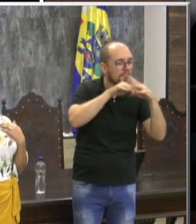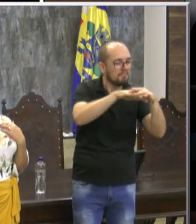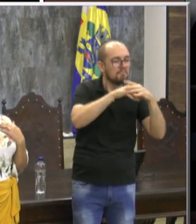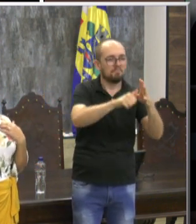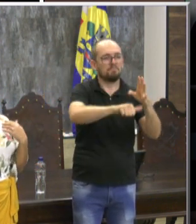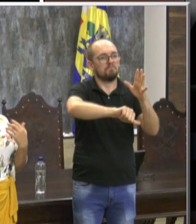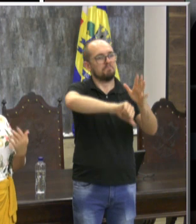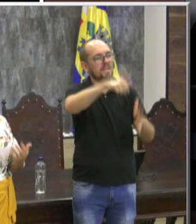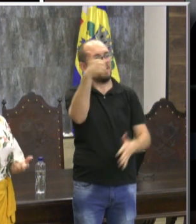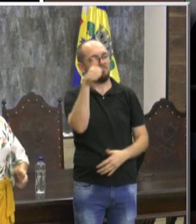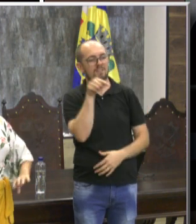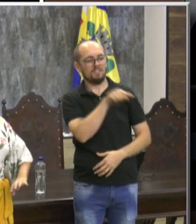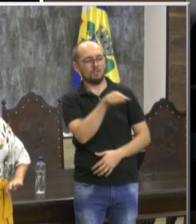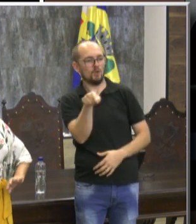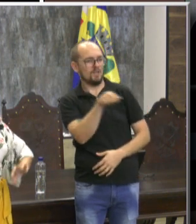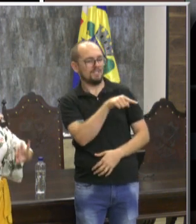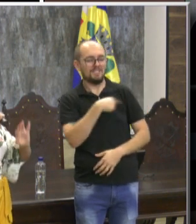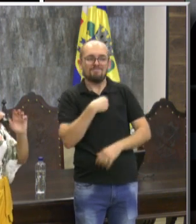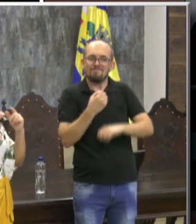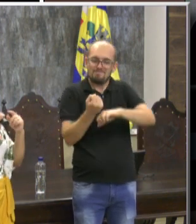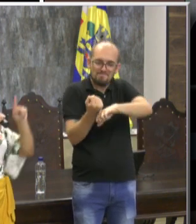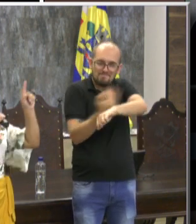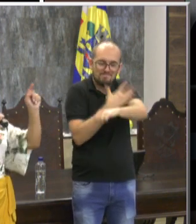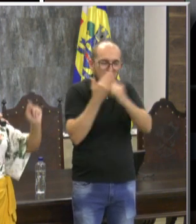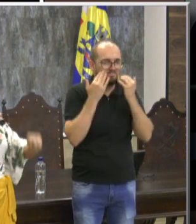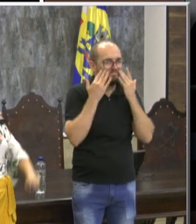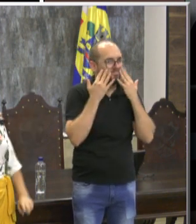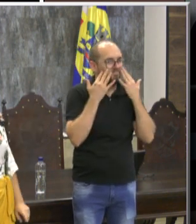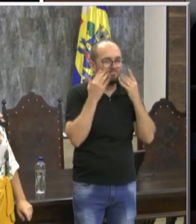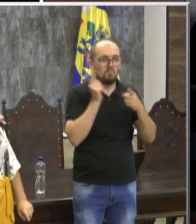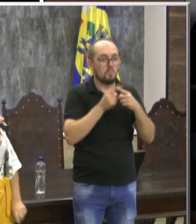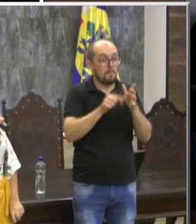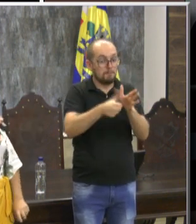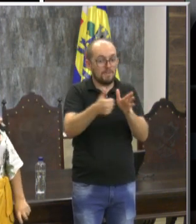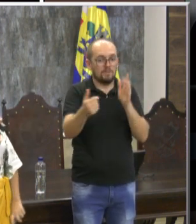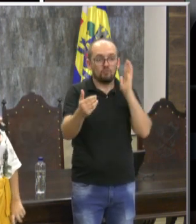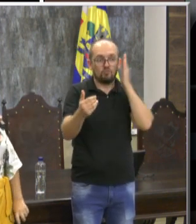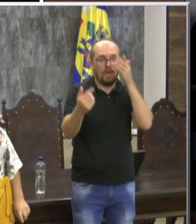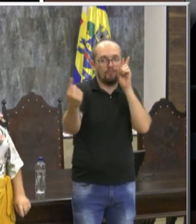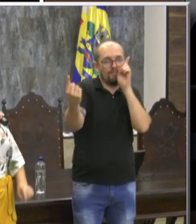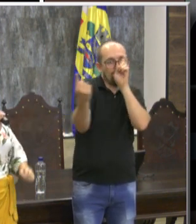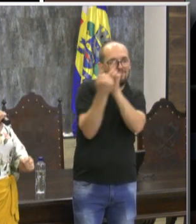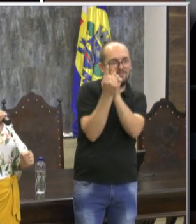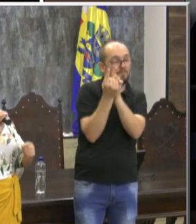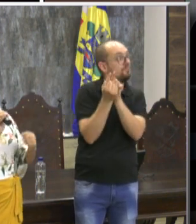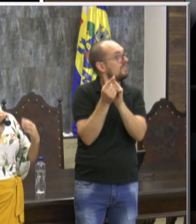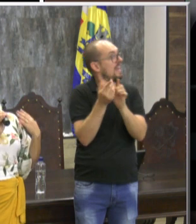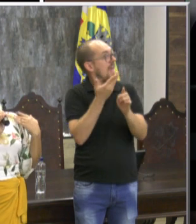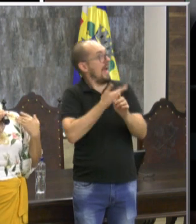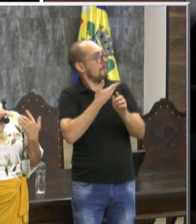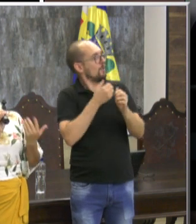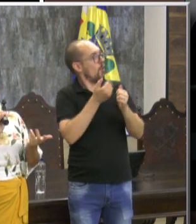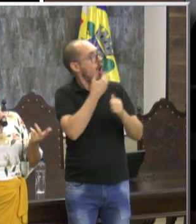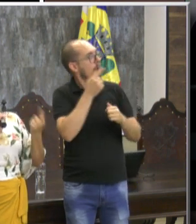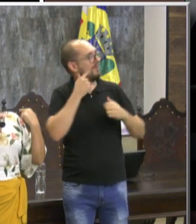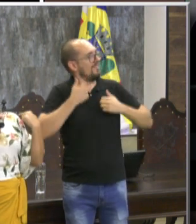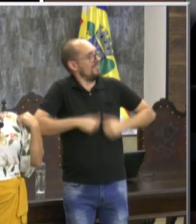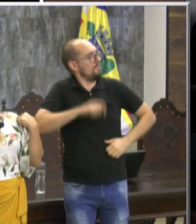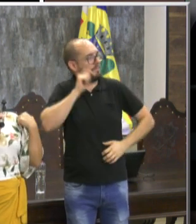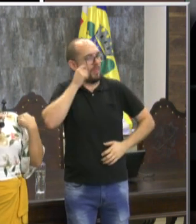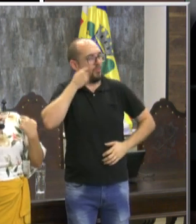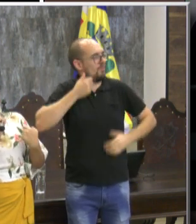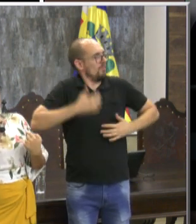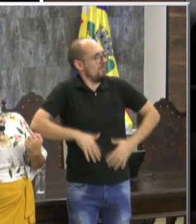na nossa escola foi muita emoção, porque aí esse meu amigo que está do lado, Luciano Germano, ele foi conduzindo a Janine